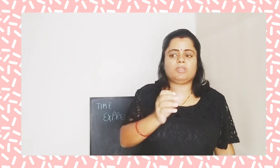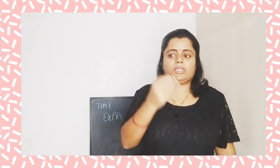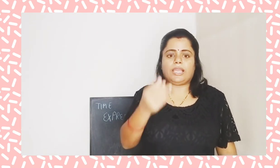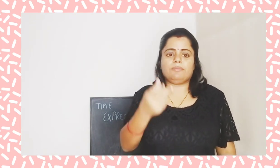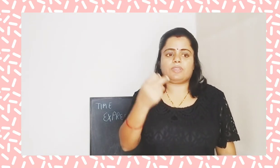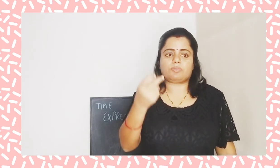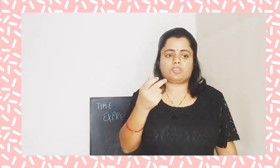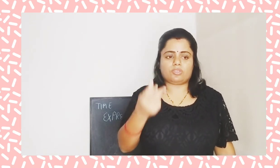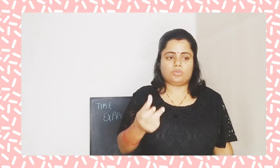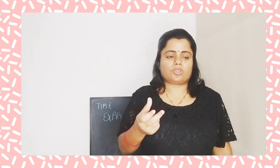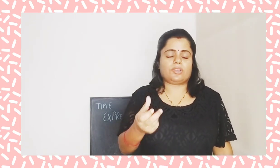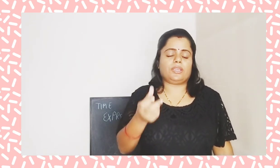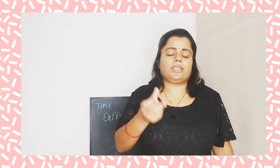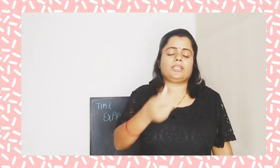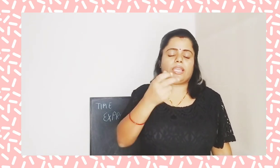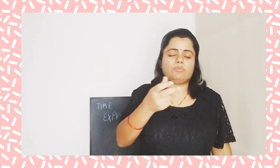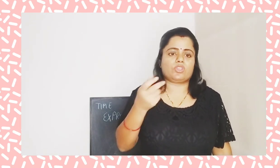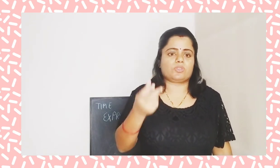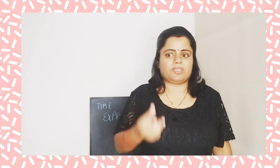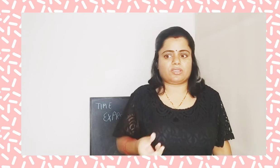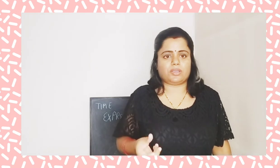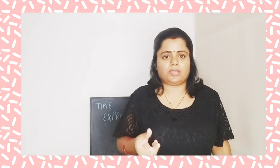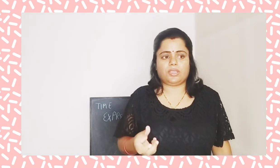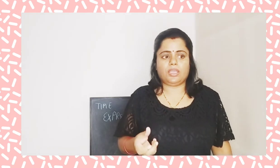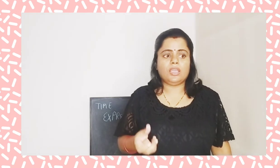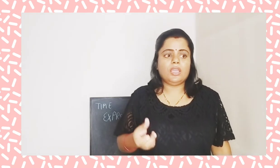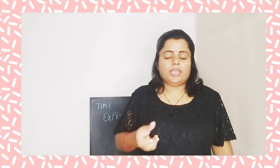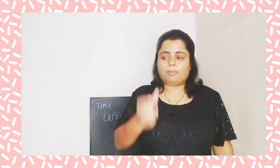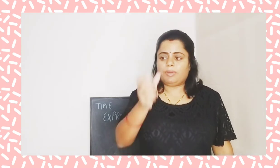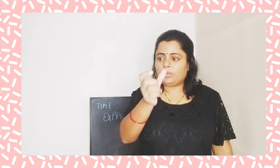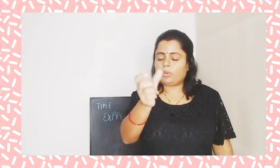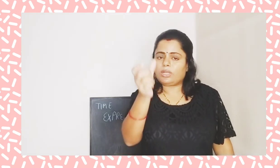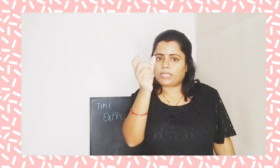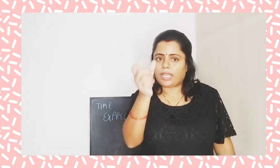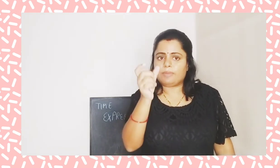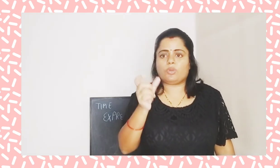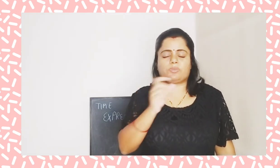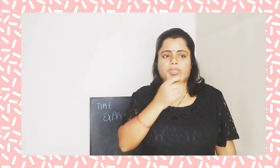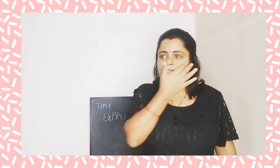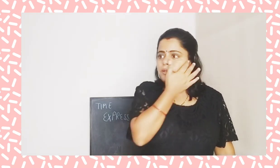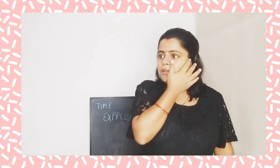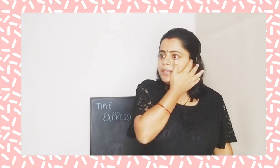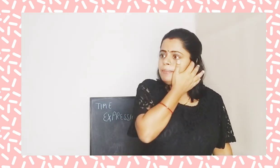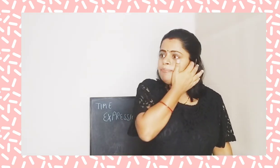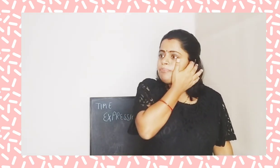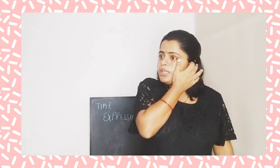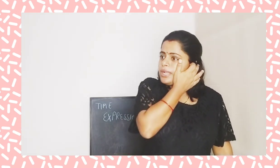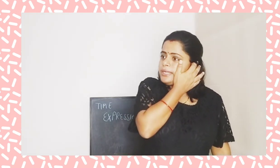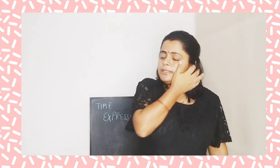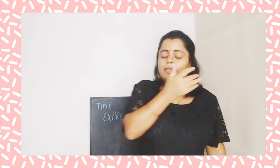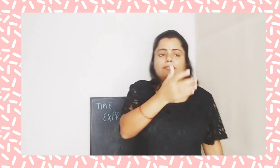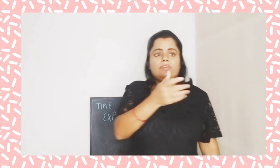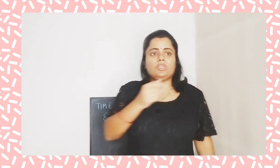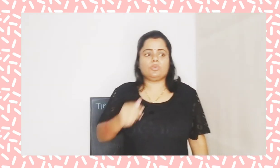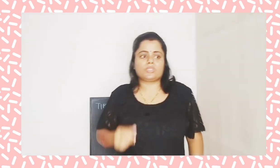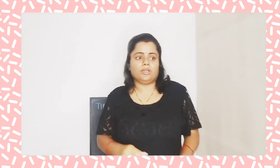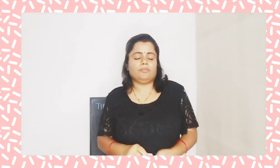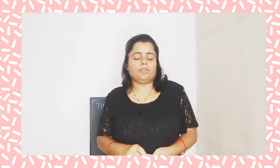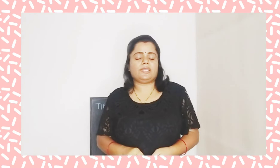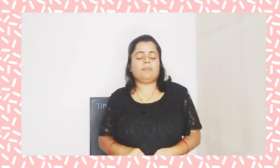time expression use कर रहे हैं या time को express कर रहे हैं, एक particular time को express कर रहे हैं, right? Then we use the, for example,